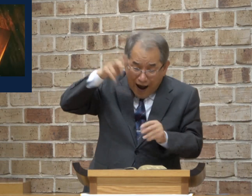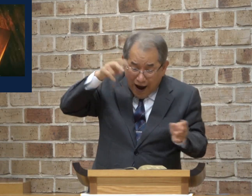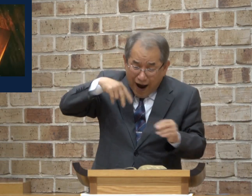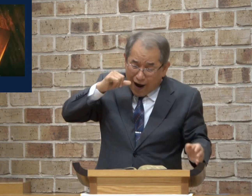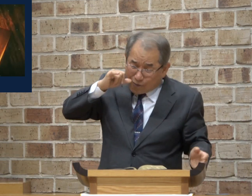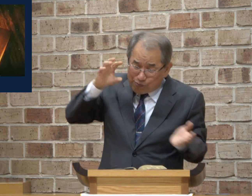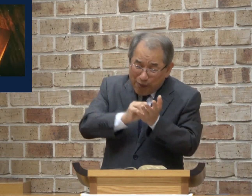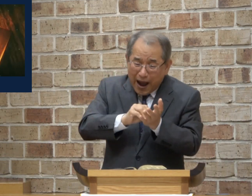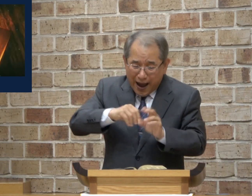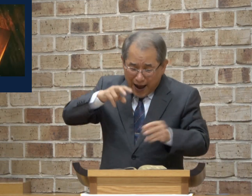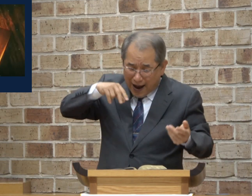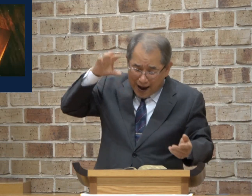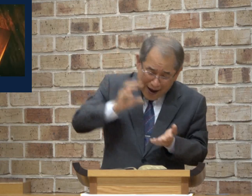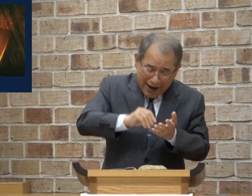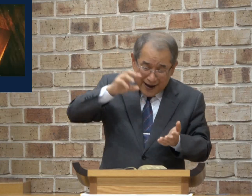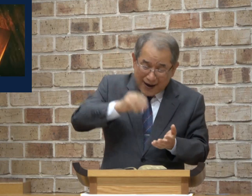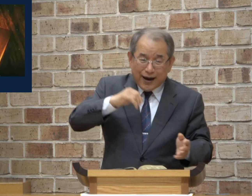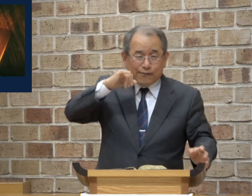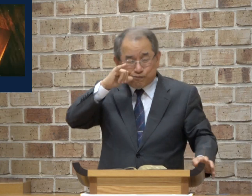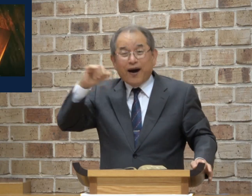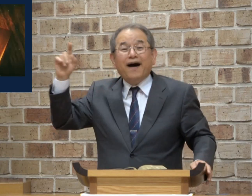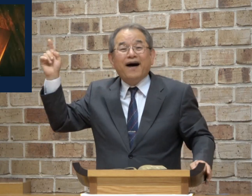됩니다. 다 읽고